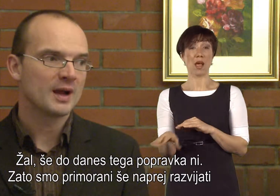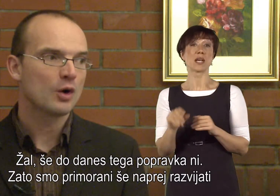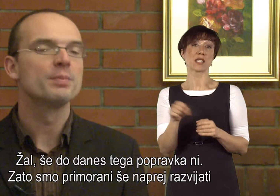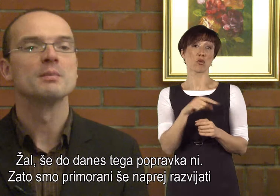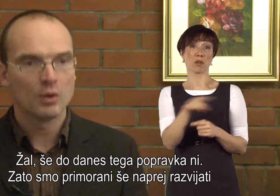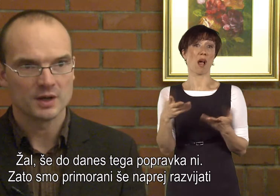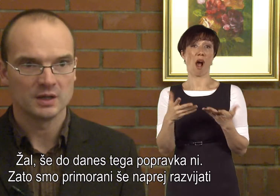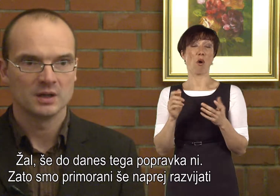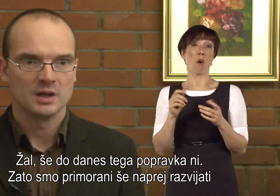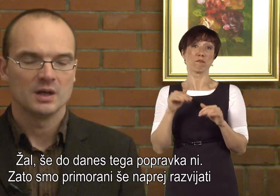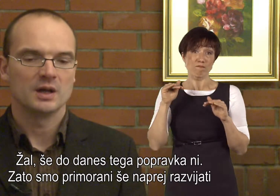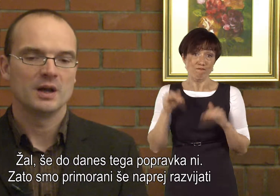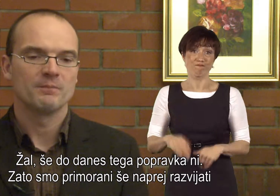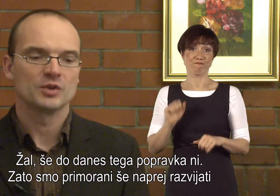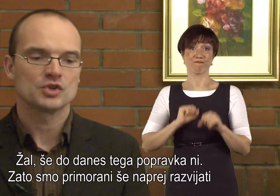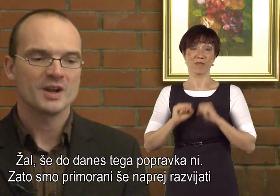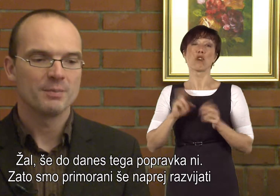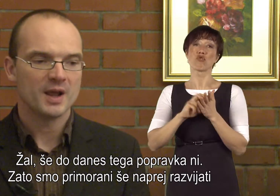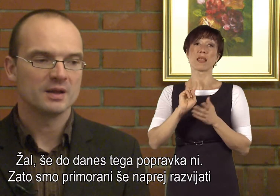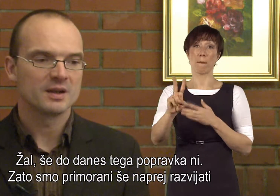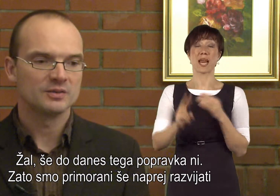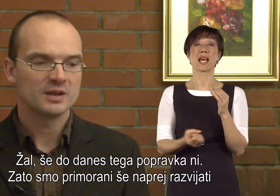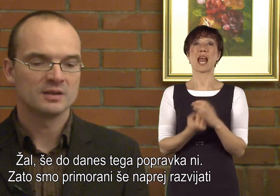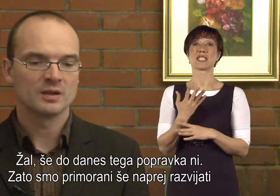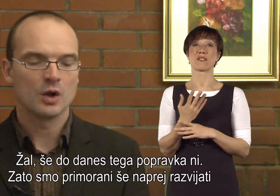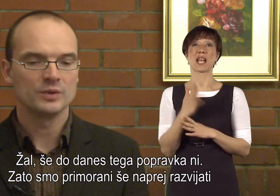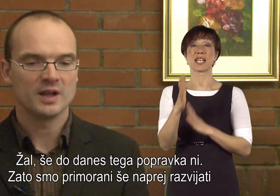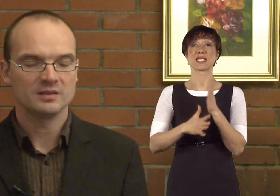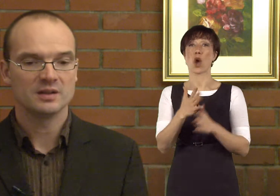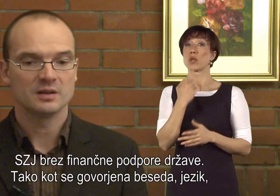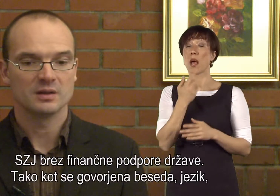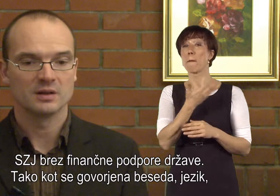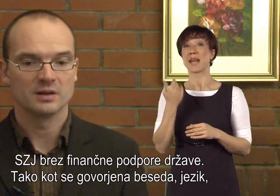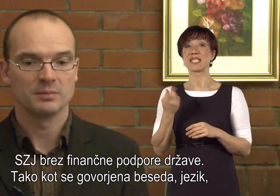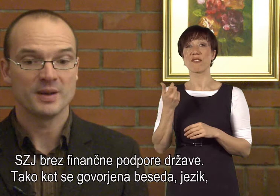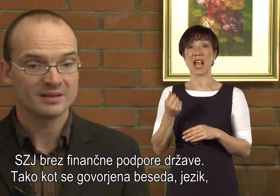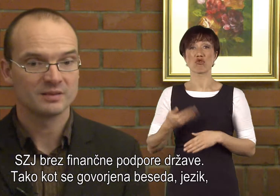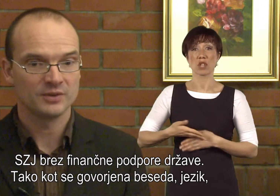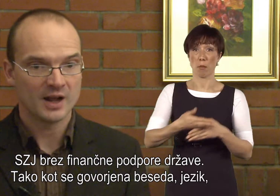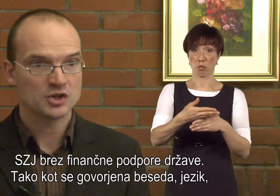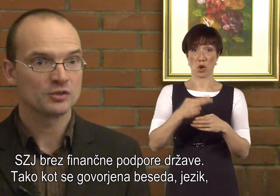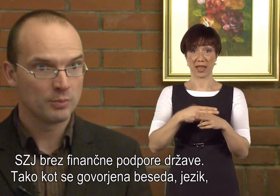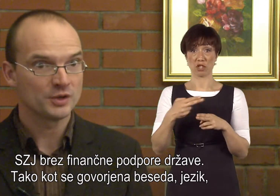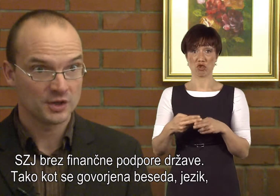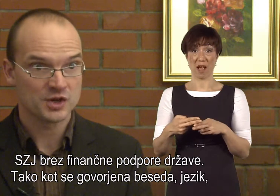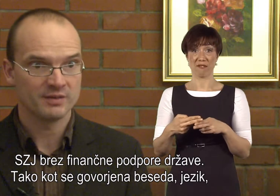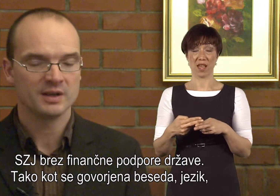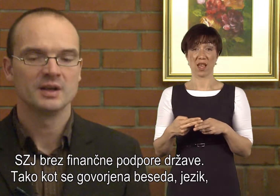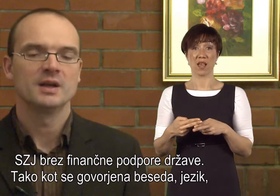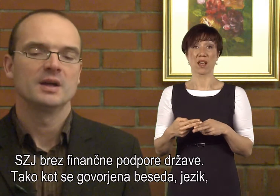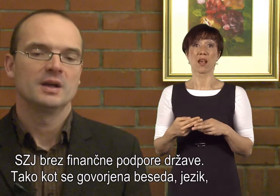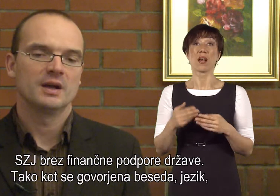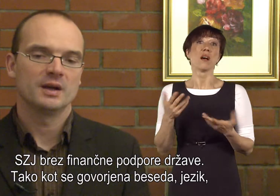smo nekako primorani še naprej razvijati znakovni jezik brez finančnega suporta